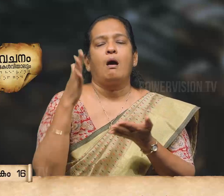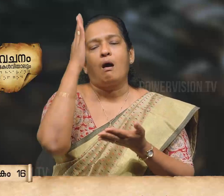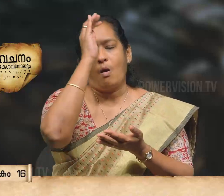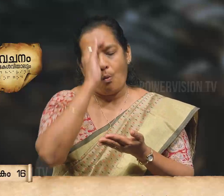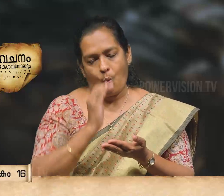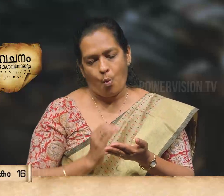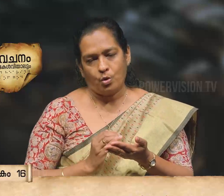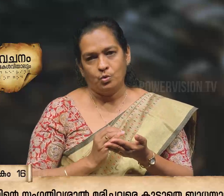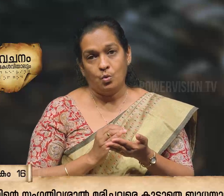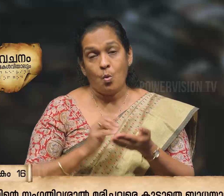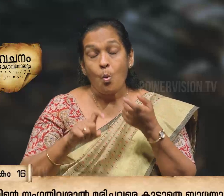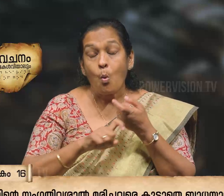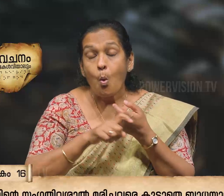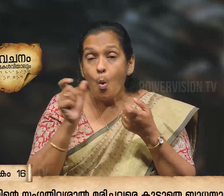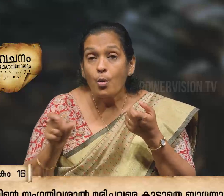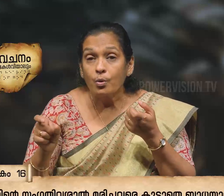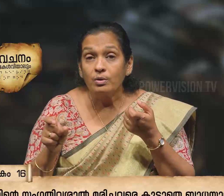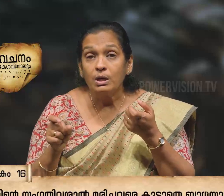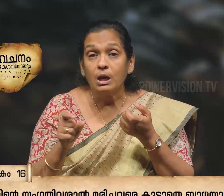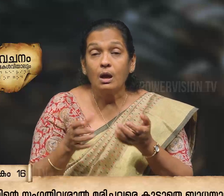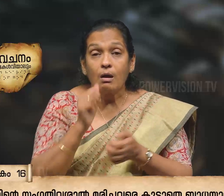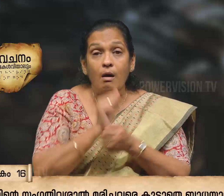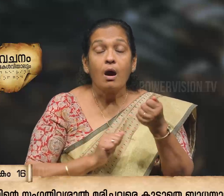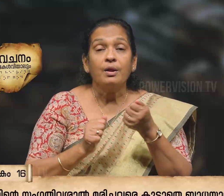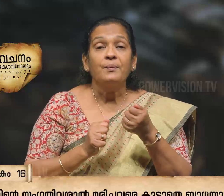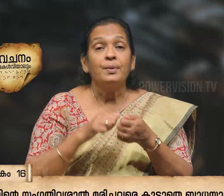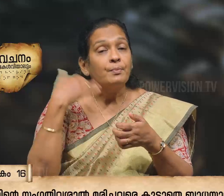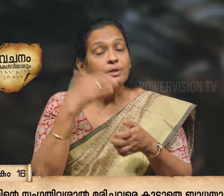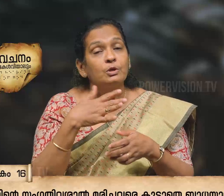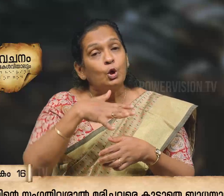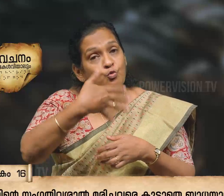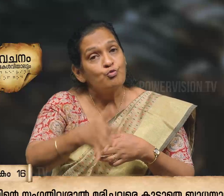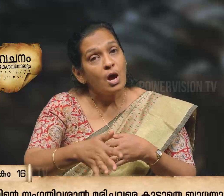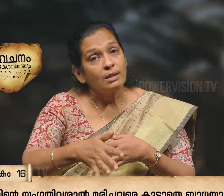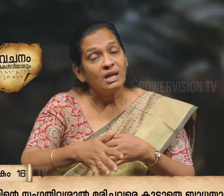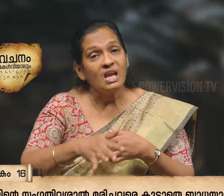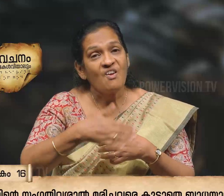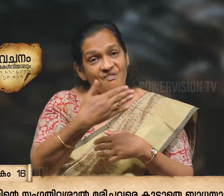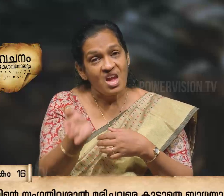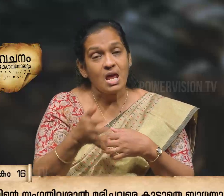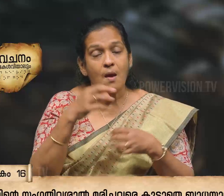അടങ്ങി. കോരഹിന്റെ സംഗതിവശാൽ മരിച്ചവരെ കൂടാതെ ബാധയാൽ മരിച്ചവർ